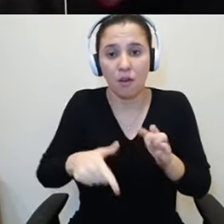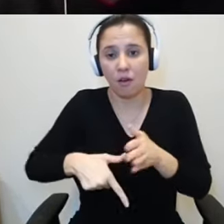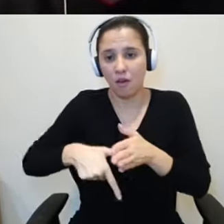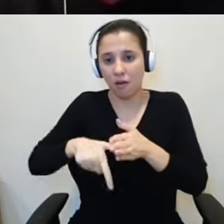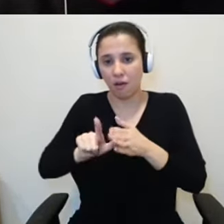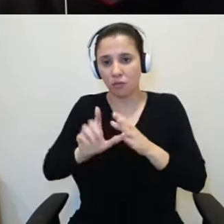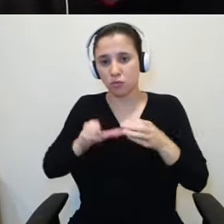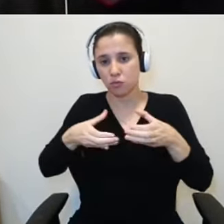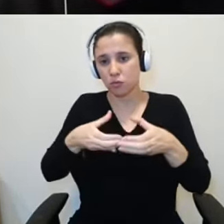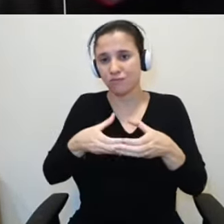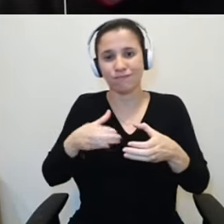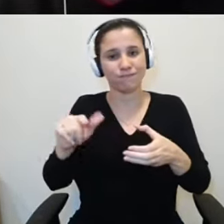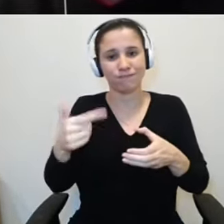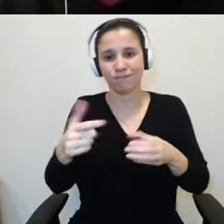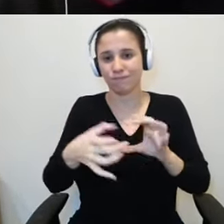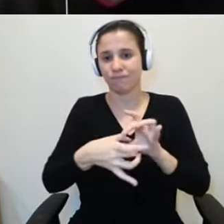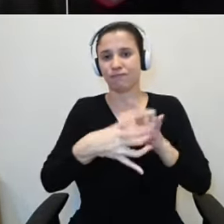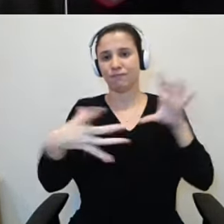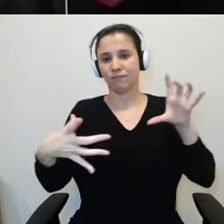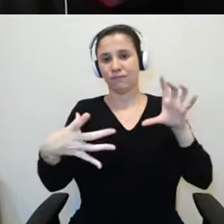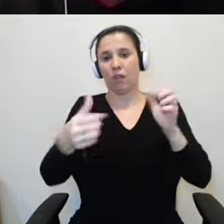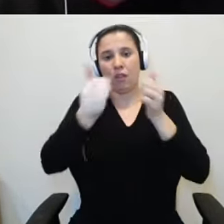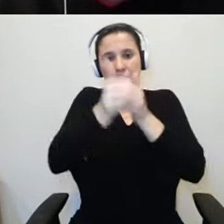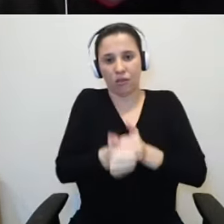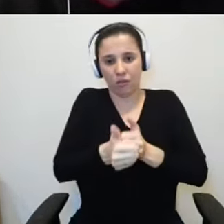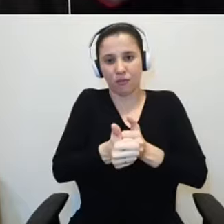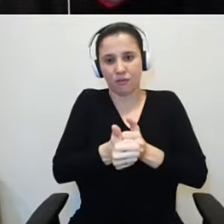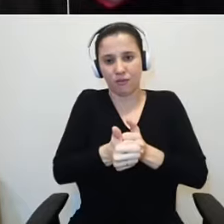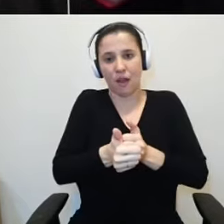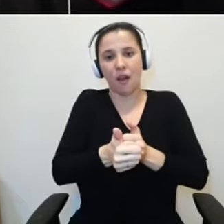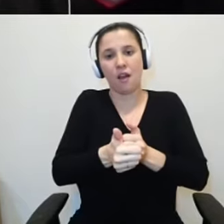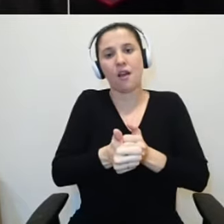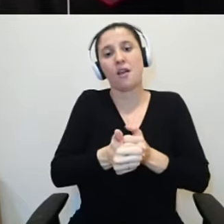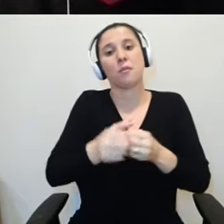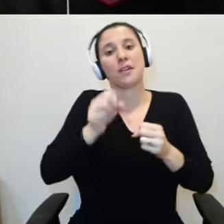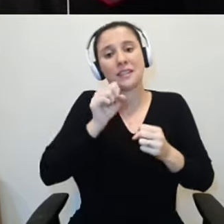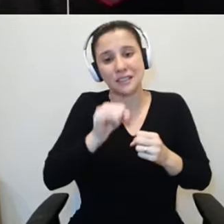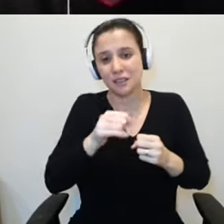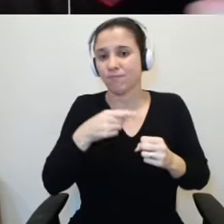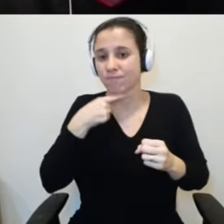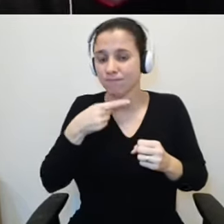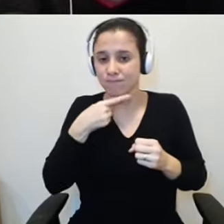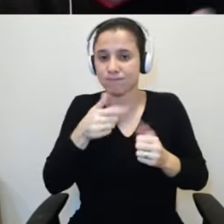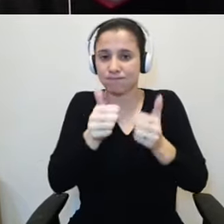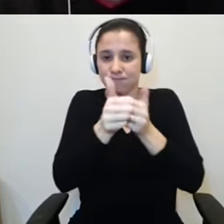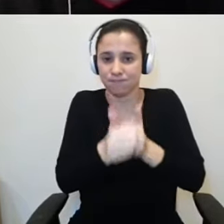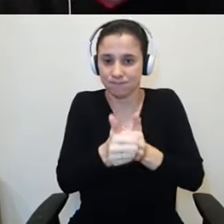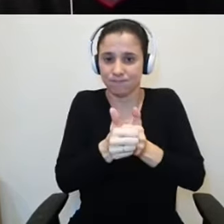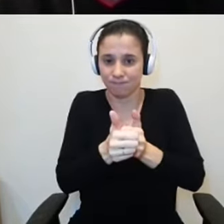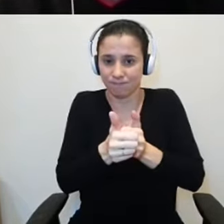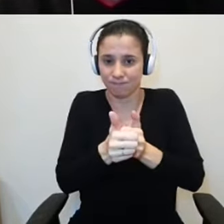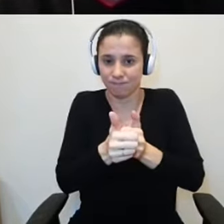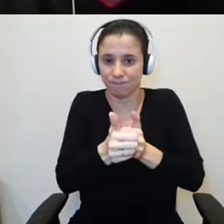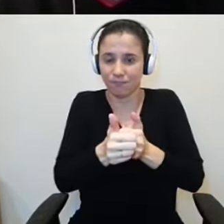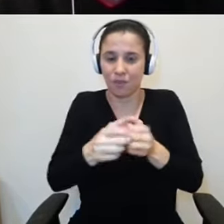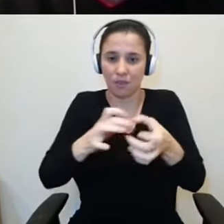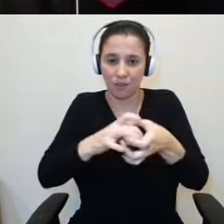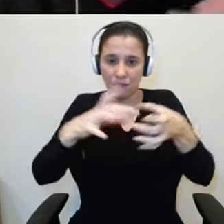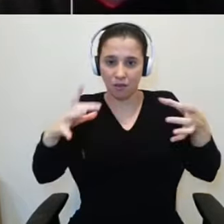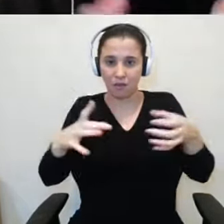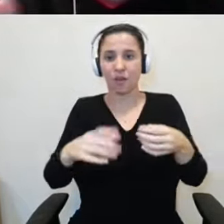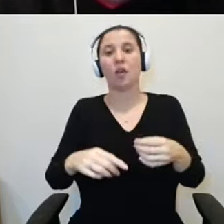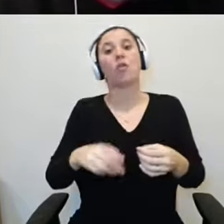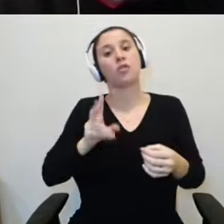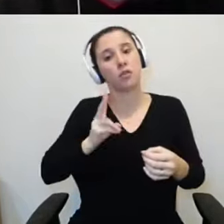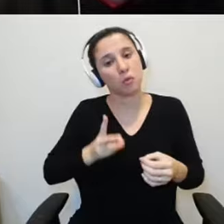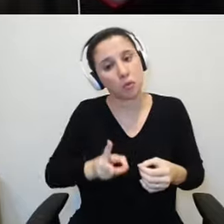retornar. Porque se não fosse dada essa autonomia, nós ainda estaríamos com, a questão das atividades suspensas até